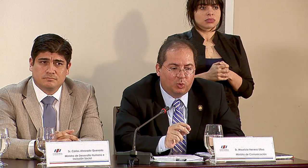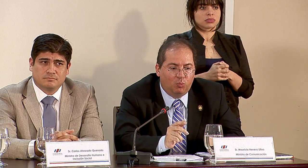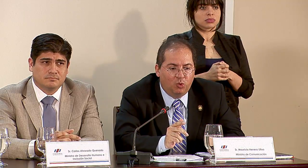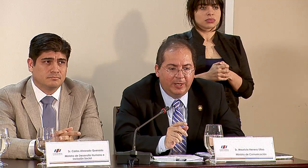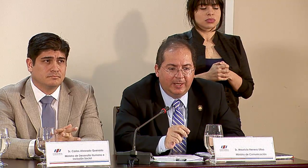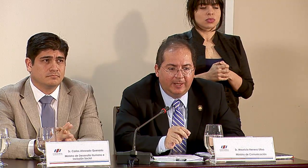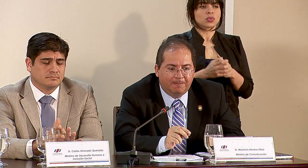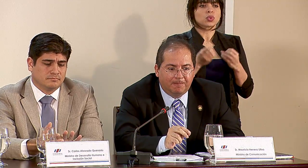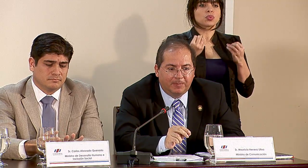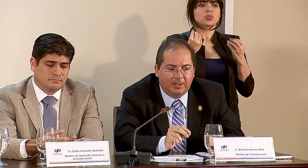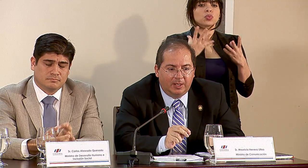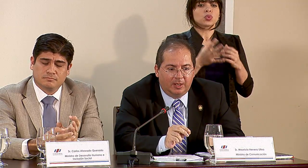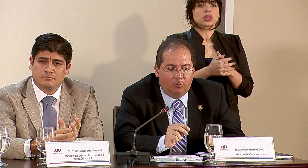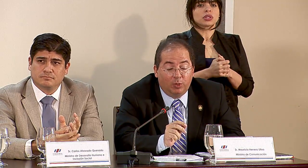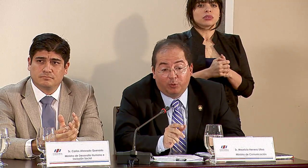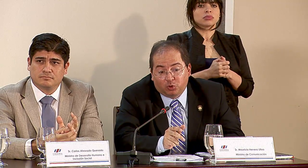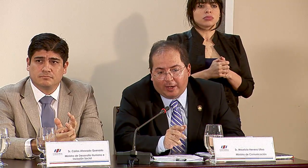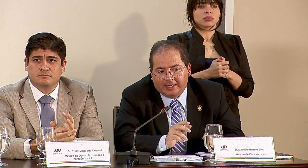muy